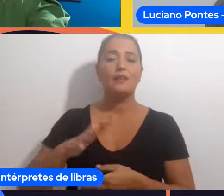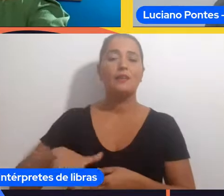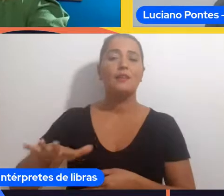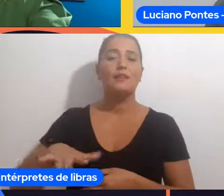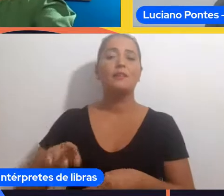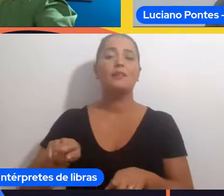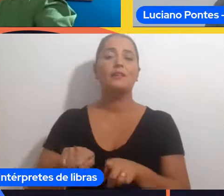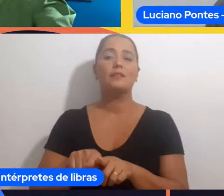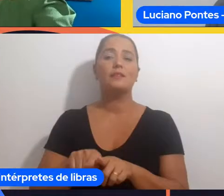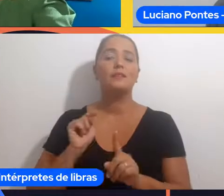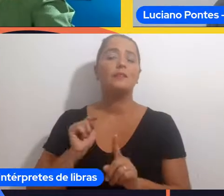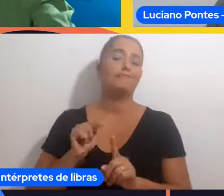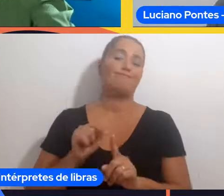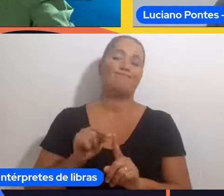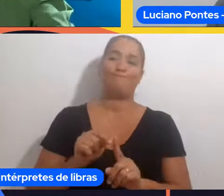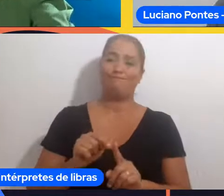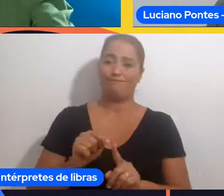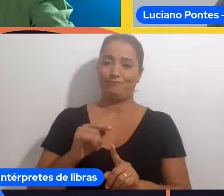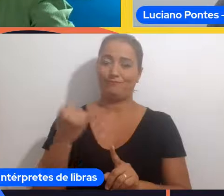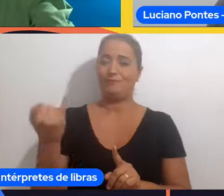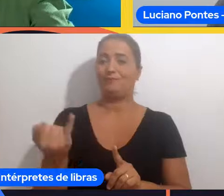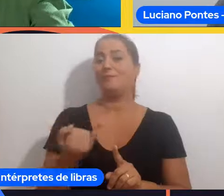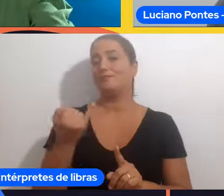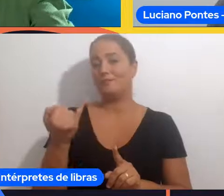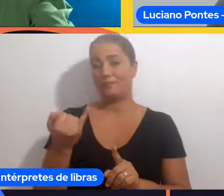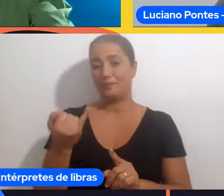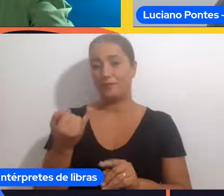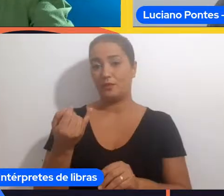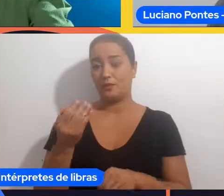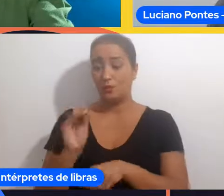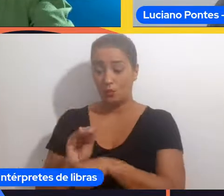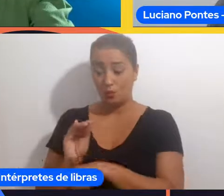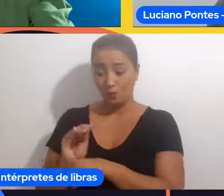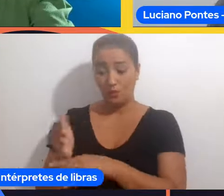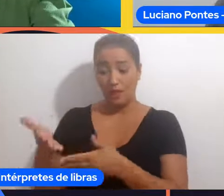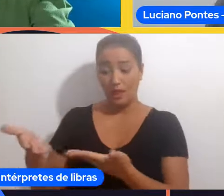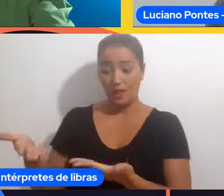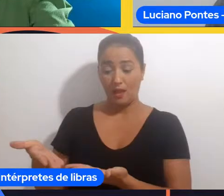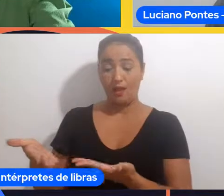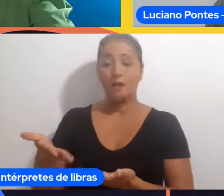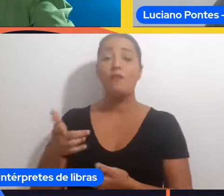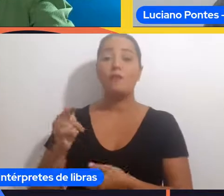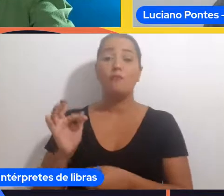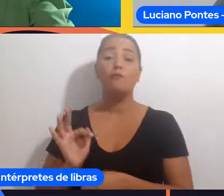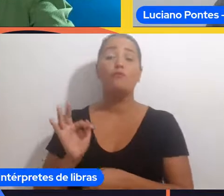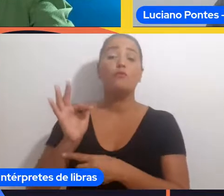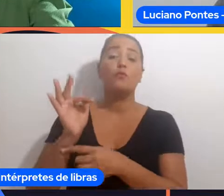e né, fundamental? Quando a gente cuida agora, a gente consegue